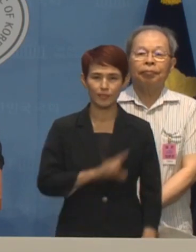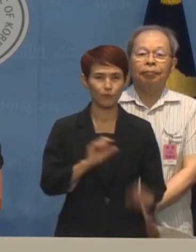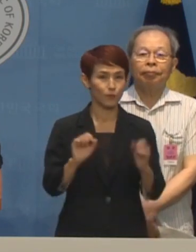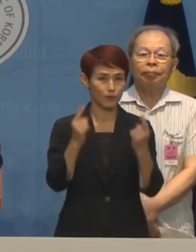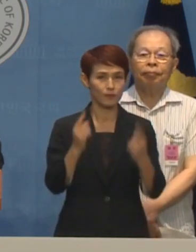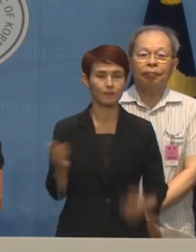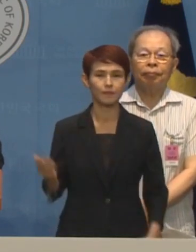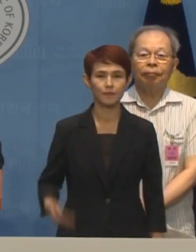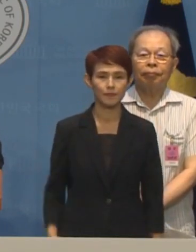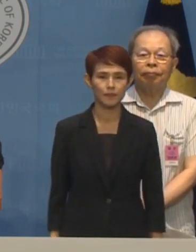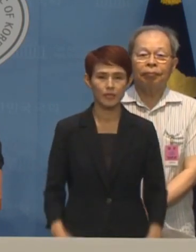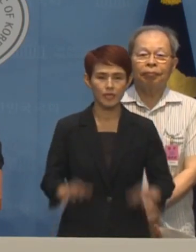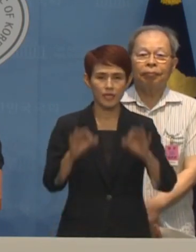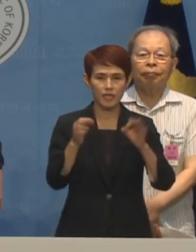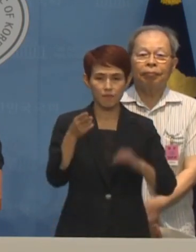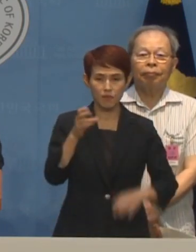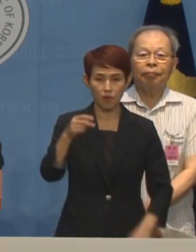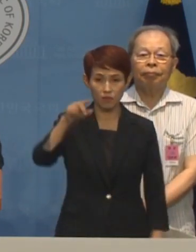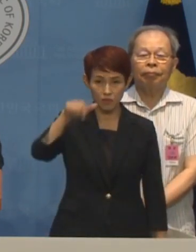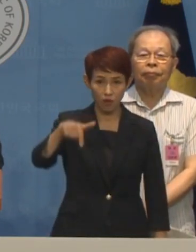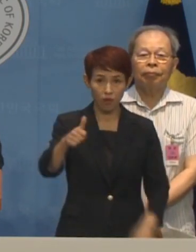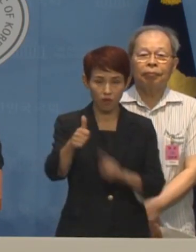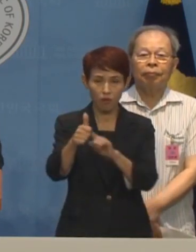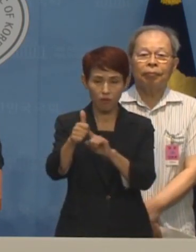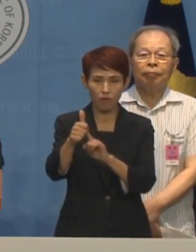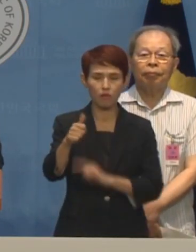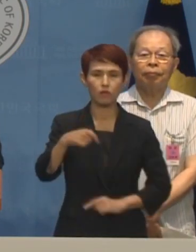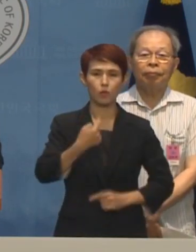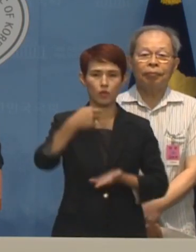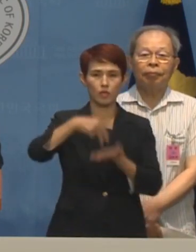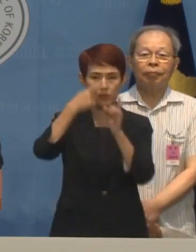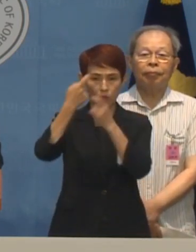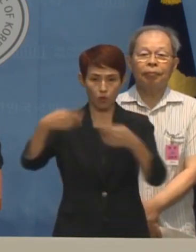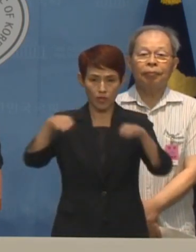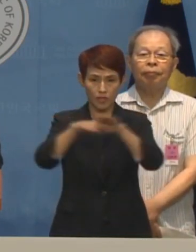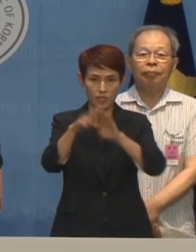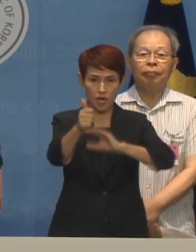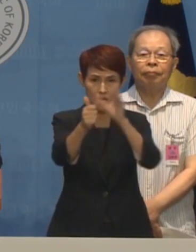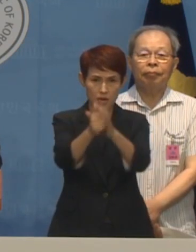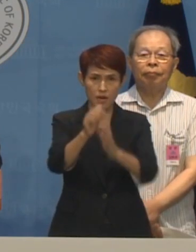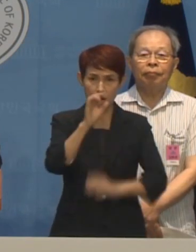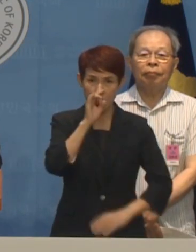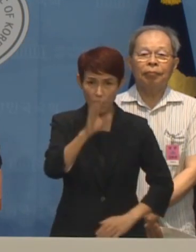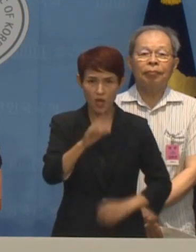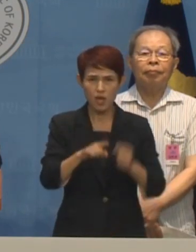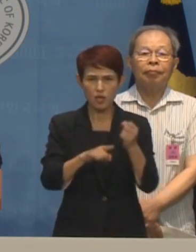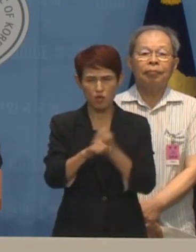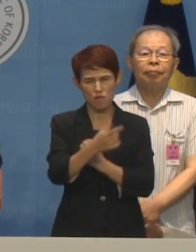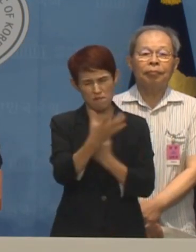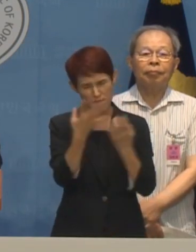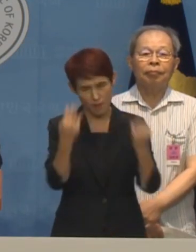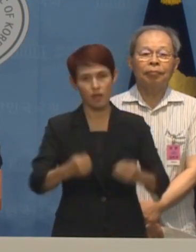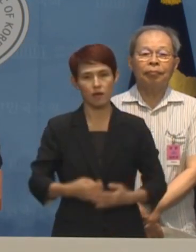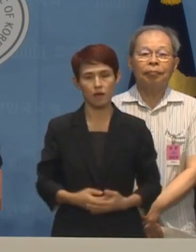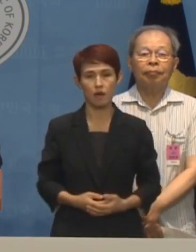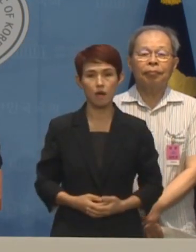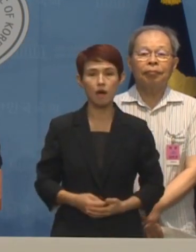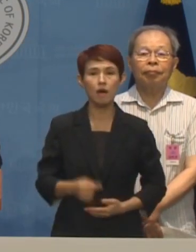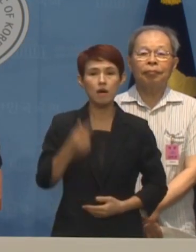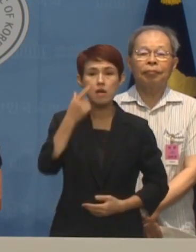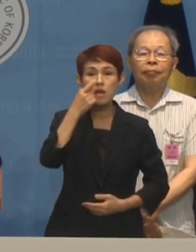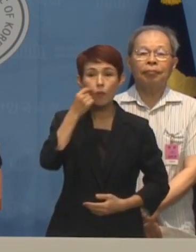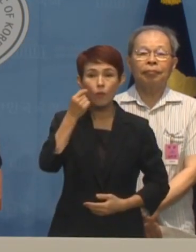예, 김형석을 독립기념관장에 임명해서는 안 되는 이유는 차고도 넘칩니다. 일본의